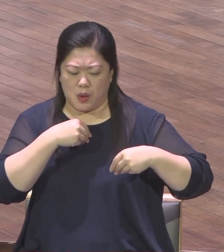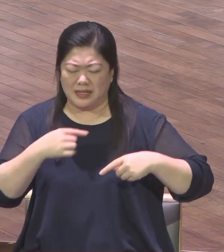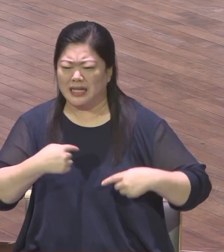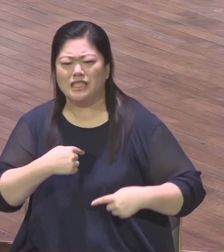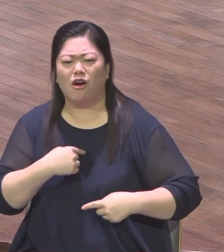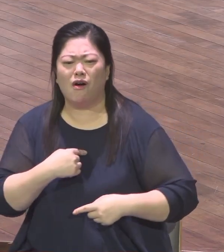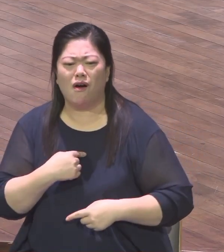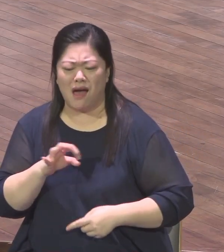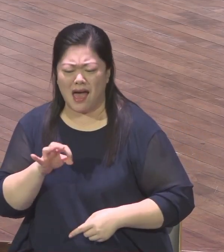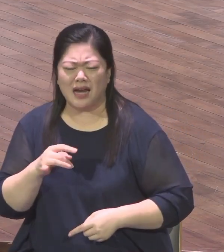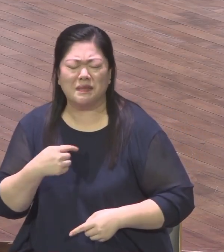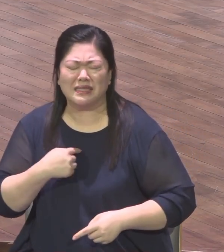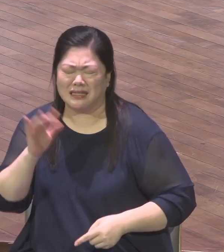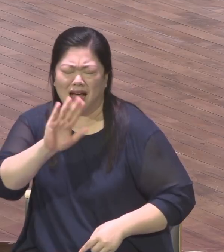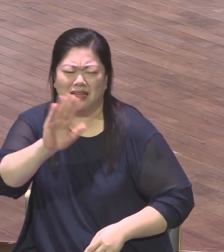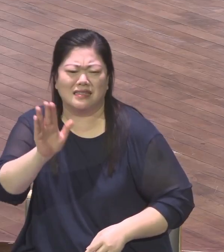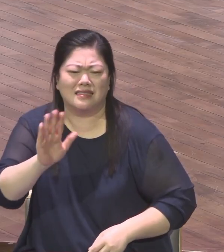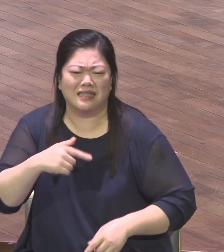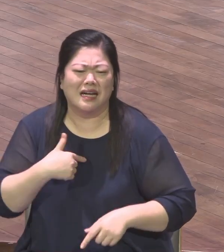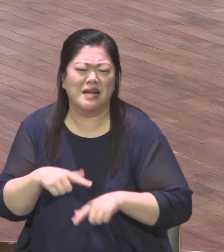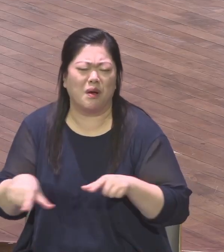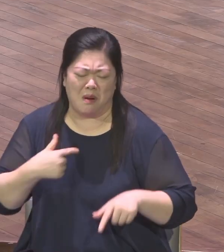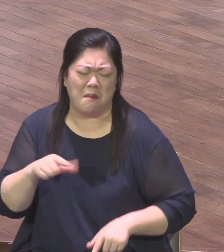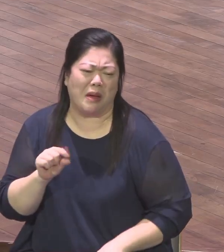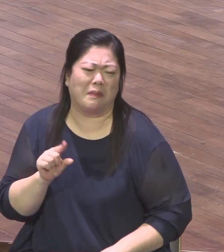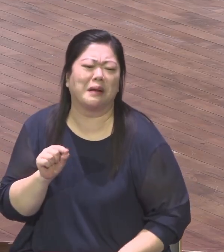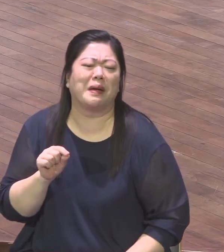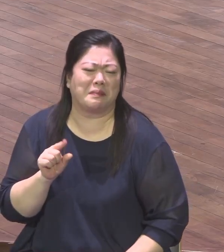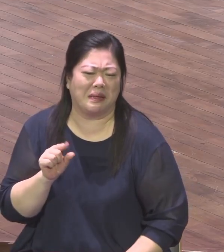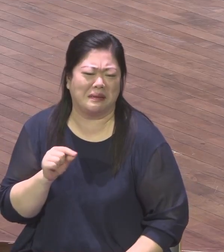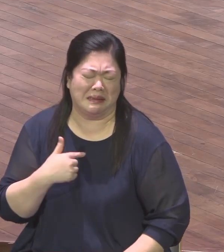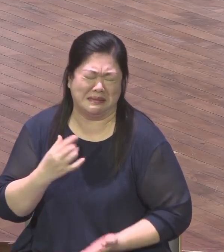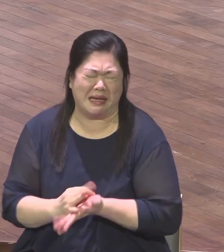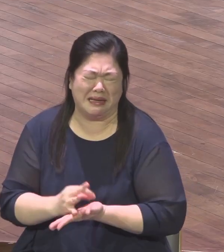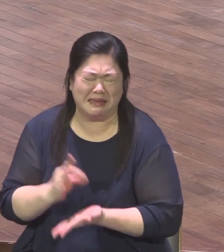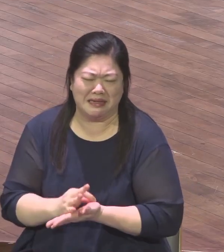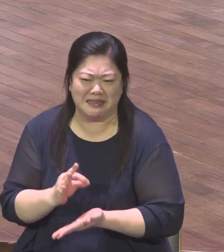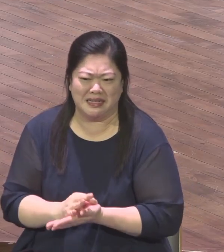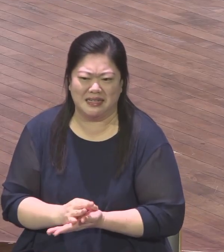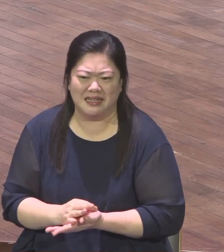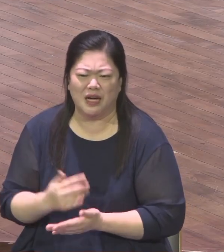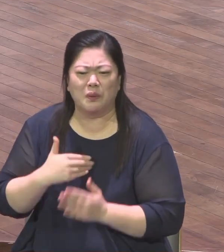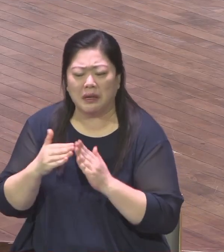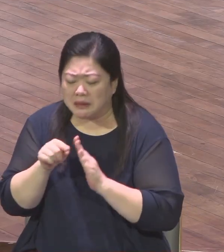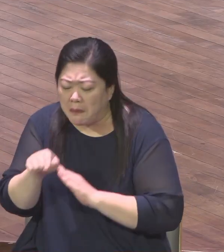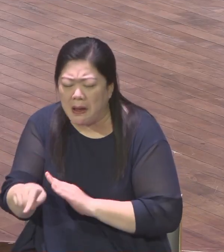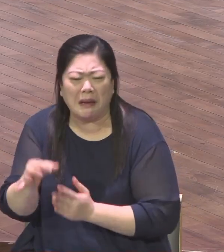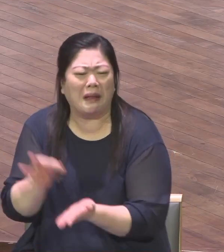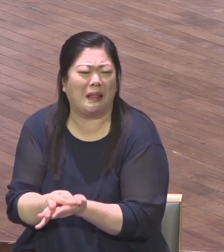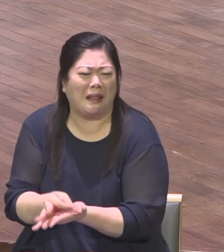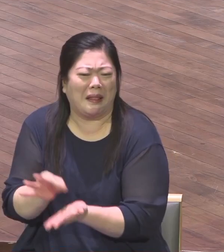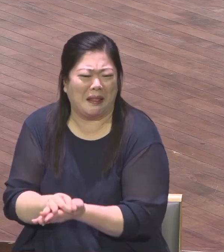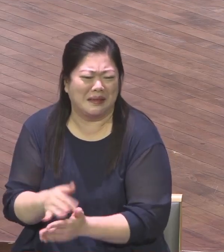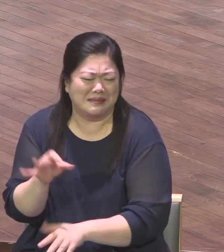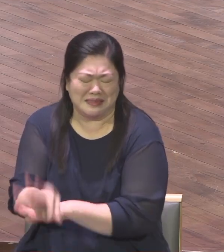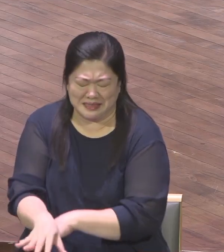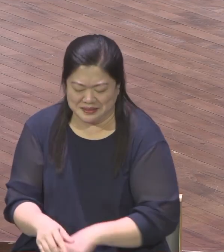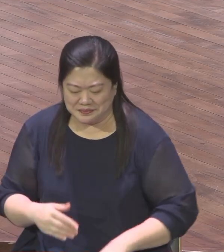아닙니다. 이거는 10,000원짜리입니다. 근데 동대문 시장에 파는 거. 근데 이게